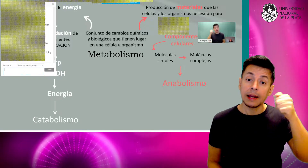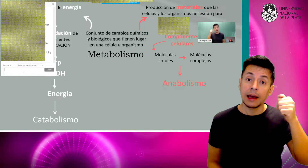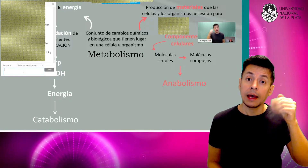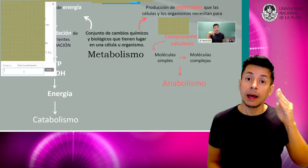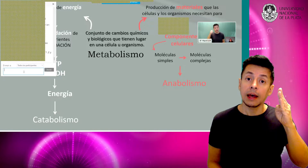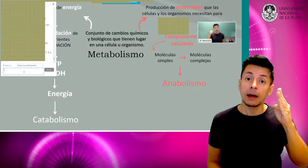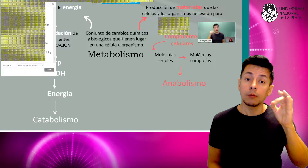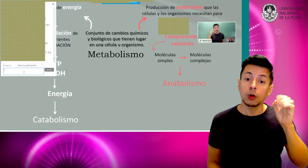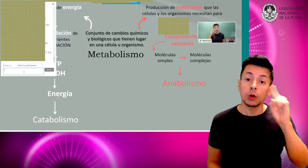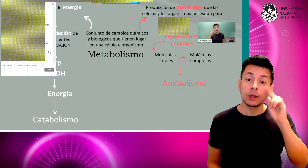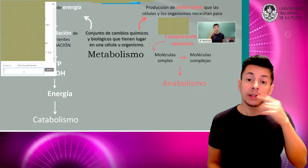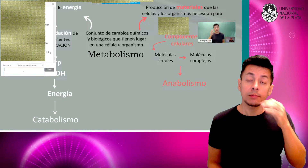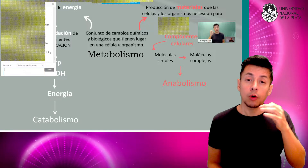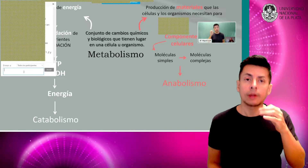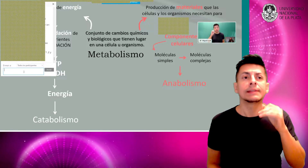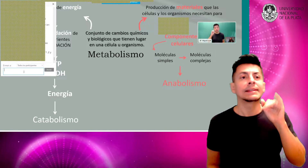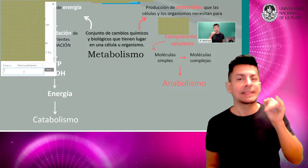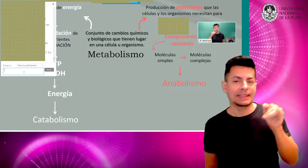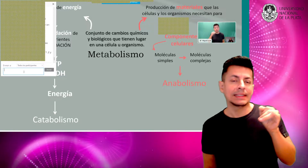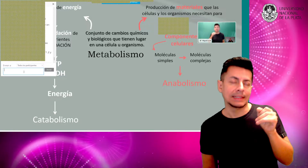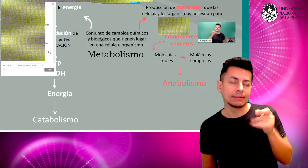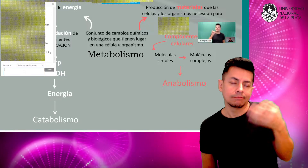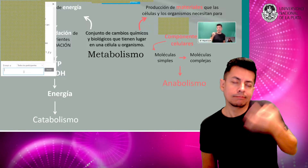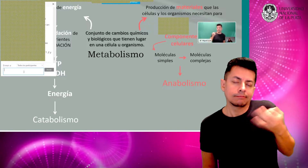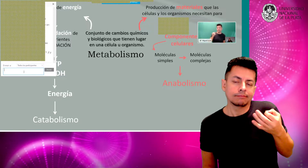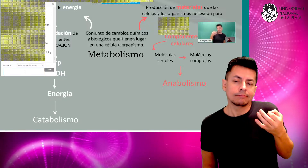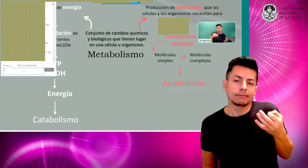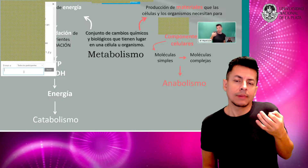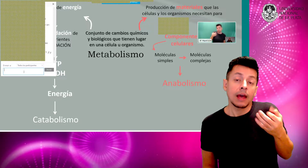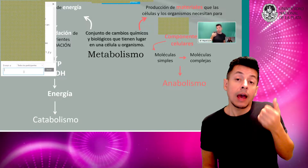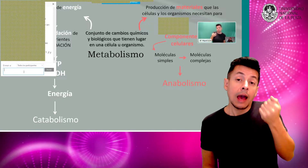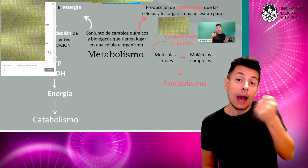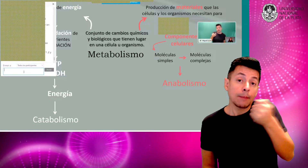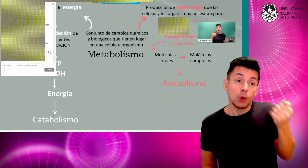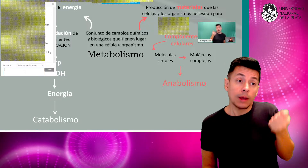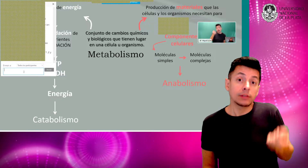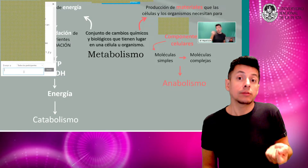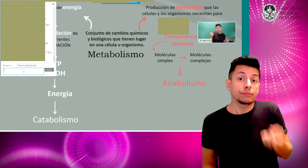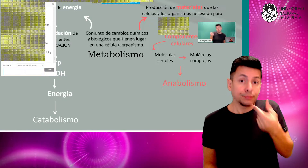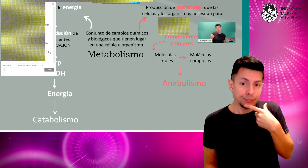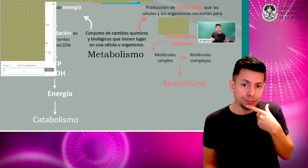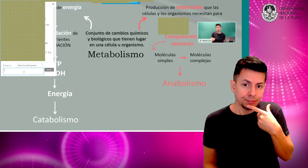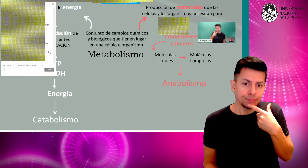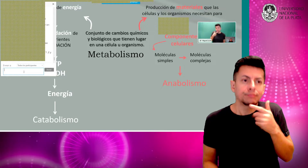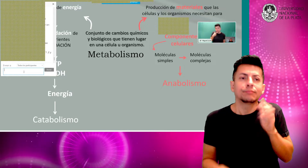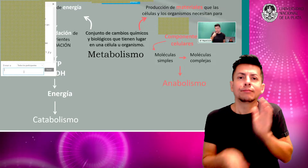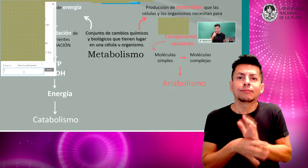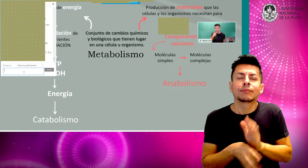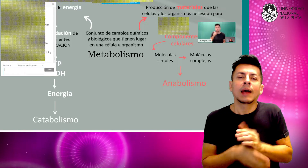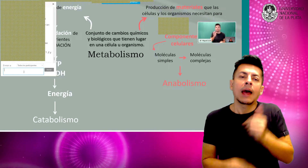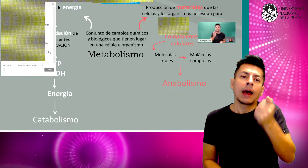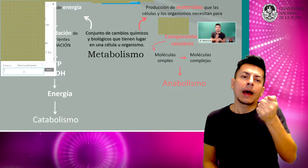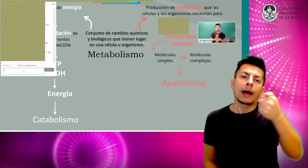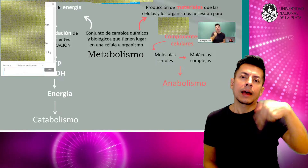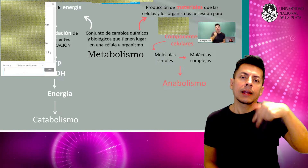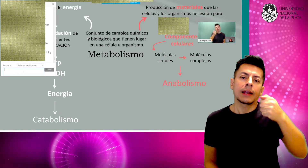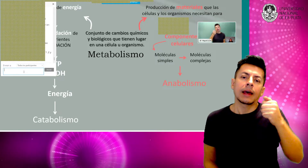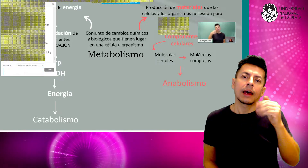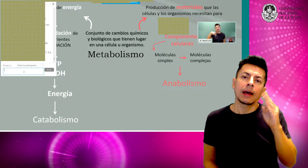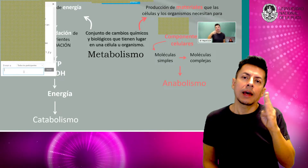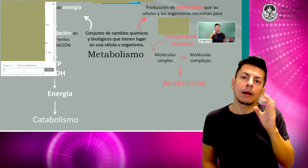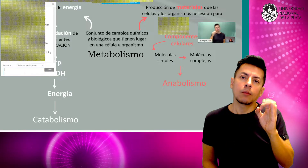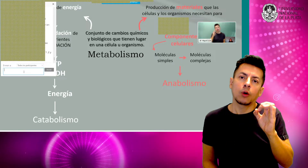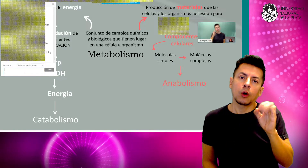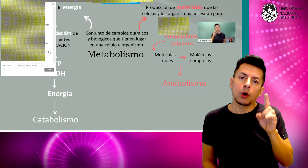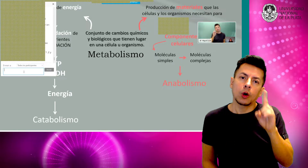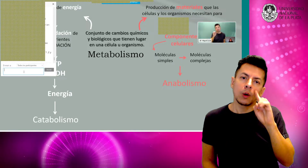proteínas sería un ejemplo de una vía anabólica, ¿sí? De una vía que forma parte del anabolismo, porque a partir de